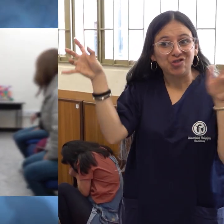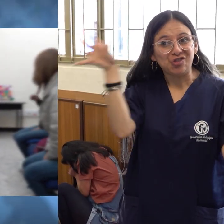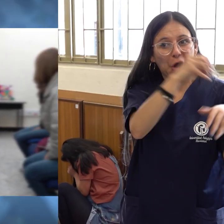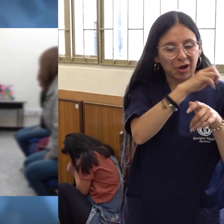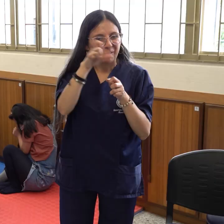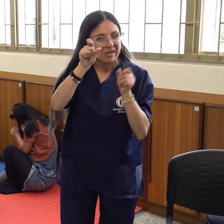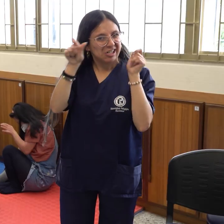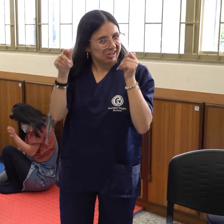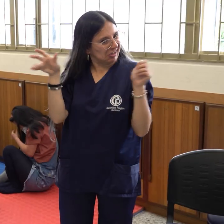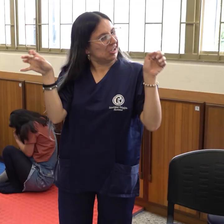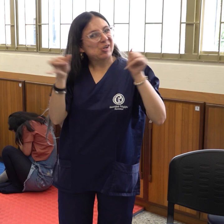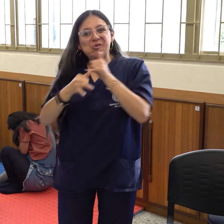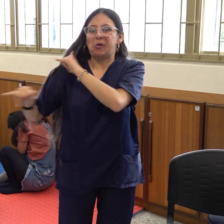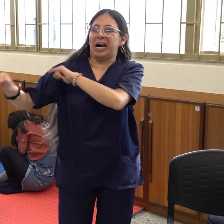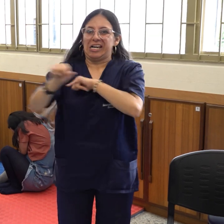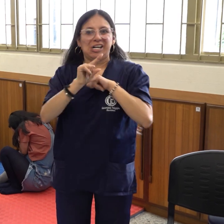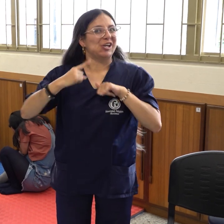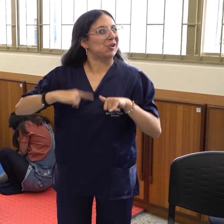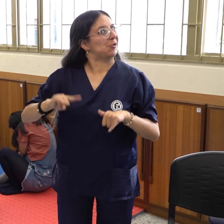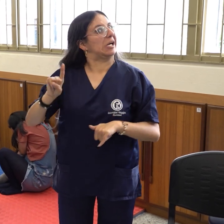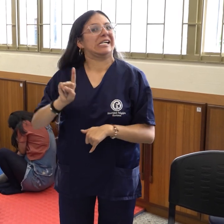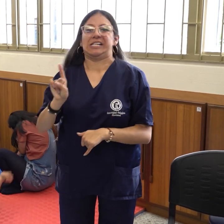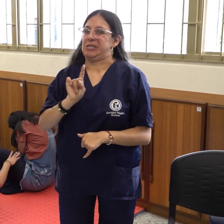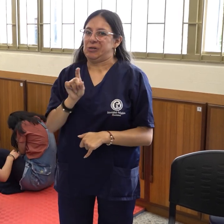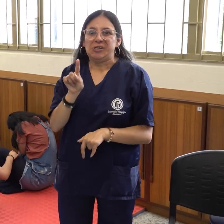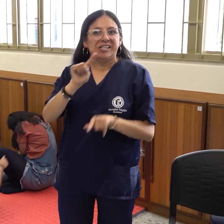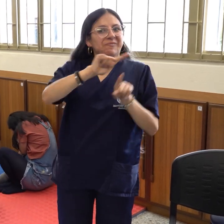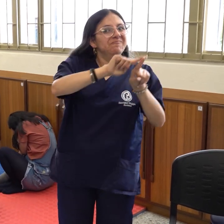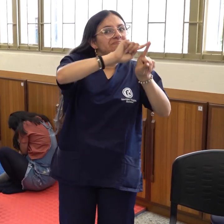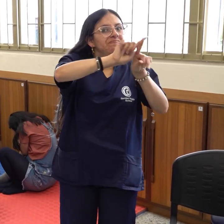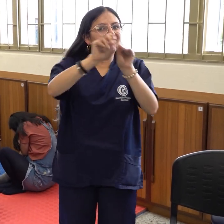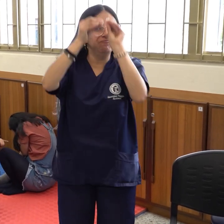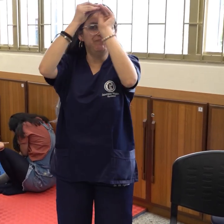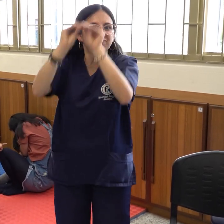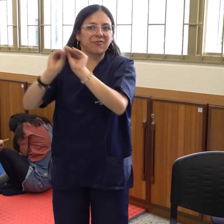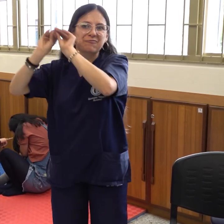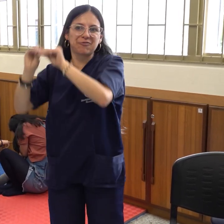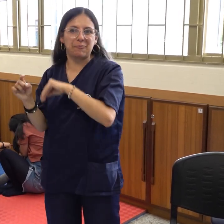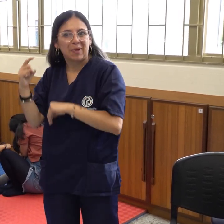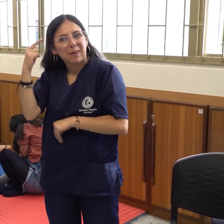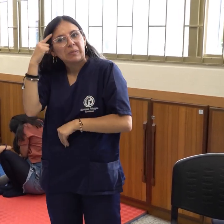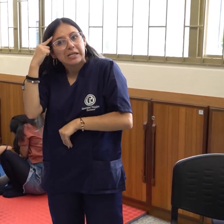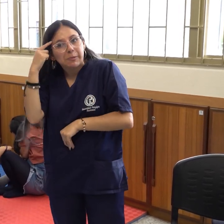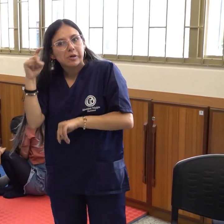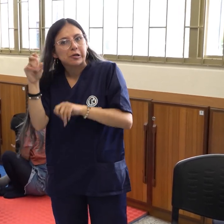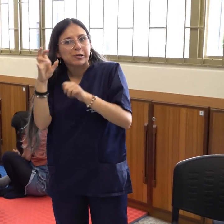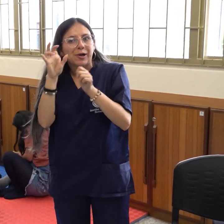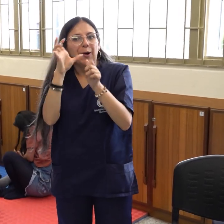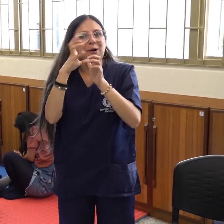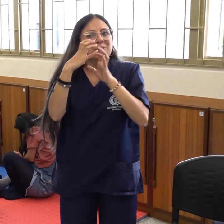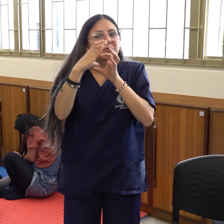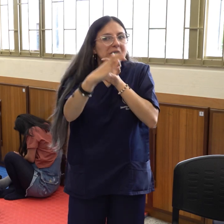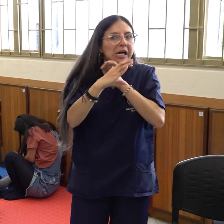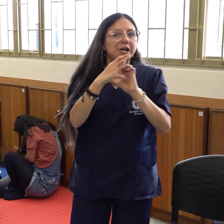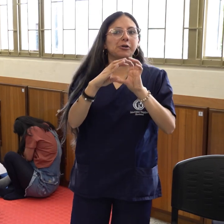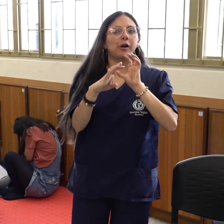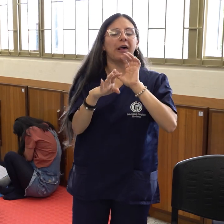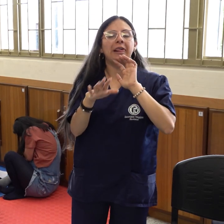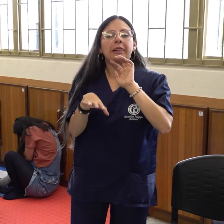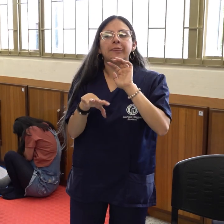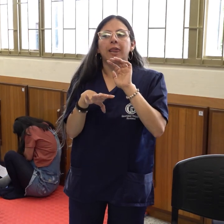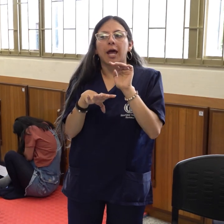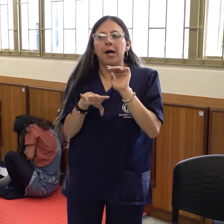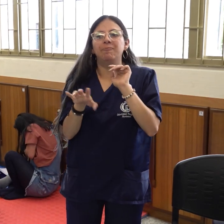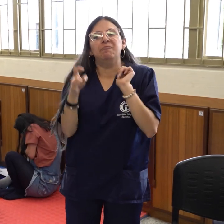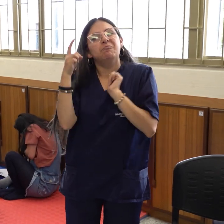de pensar de quienes participamos en él. Porque se logró entender que existen diferentes